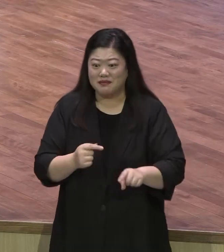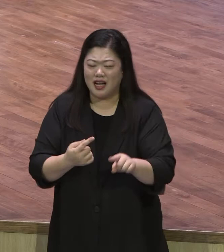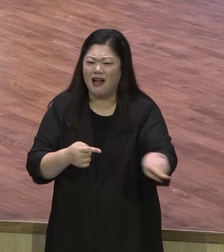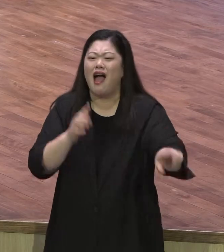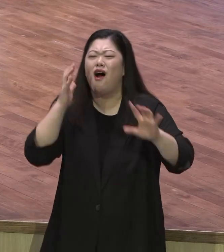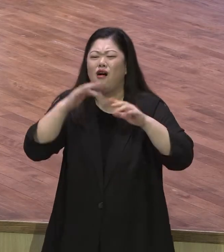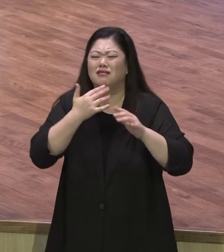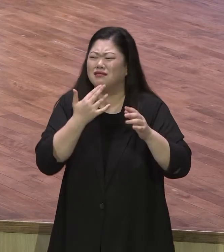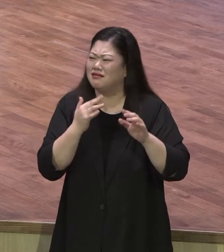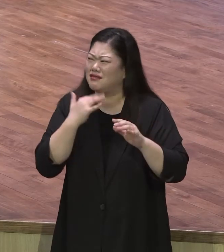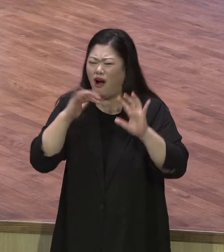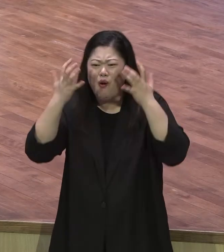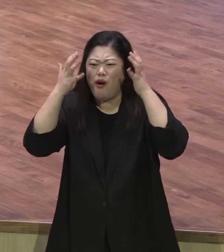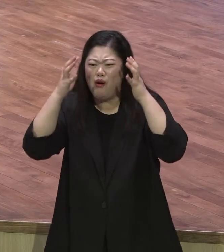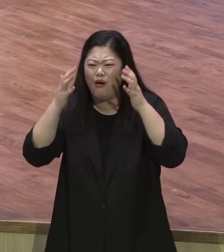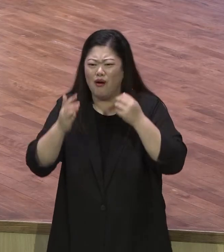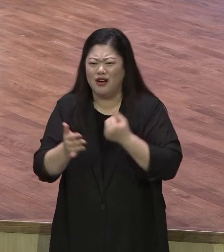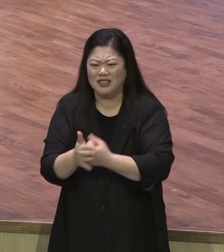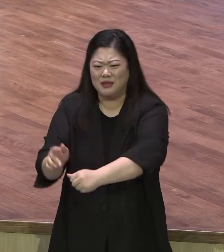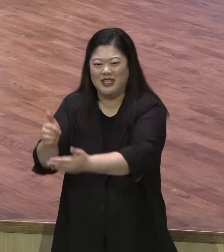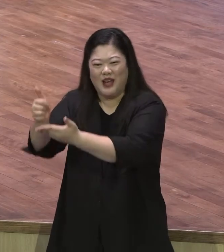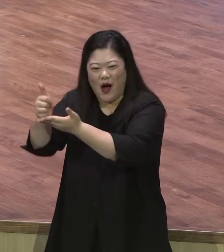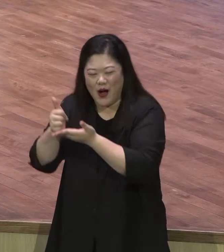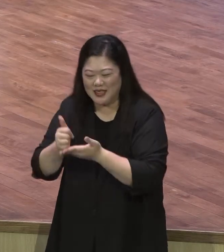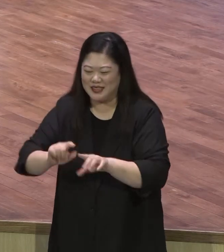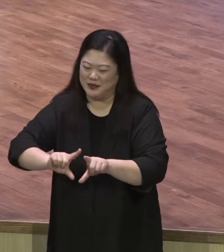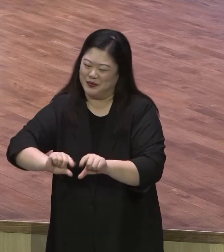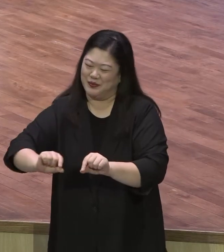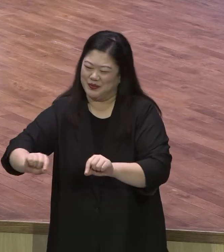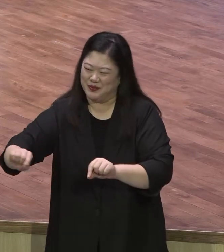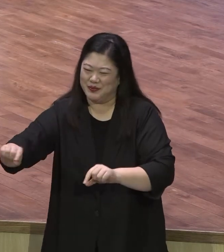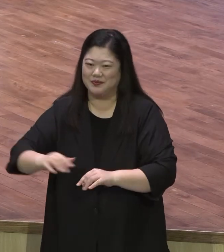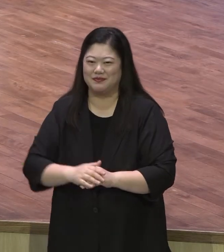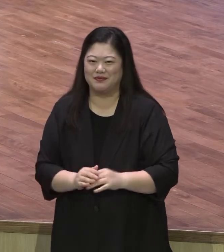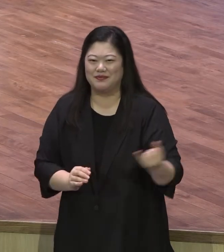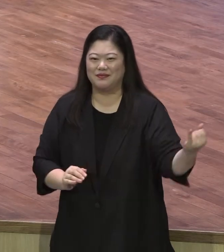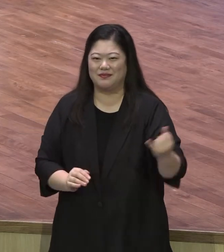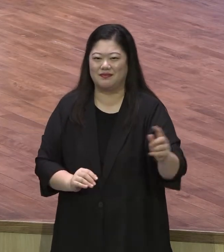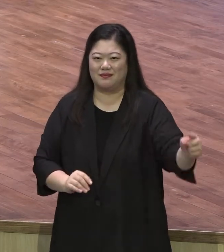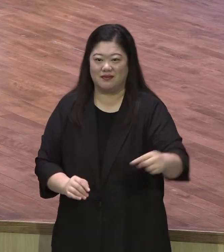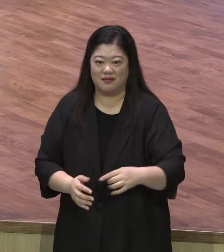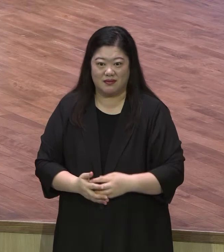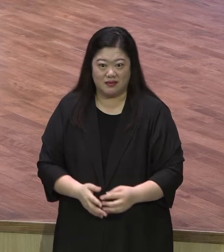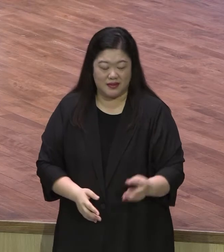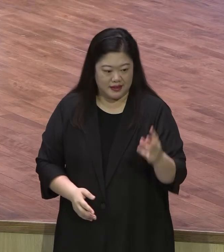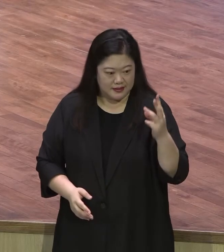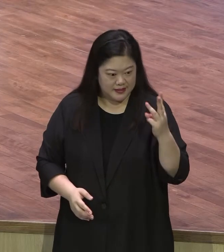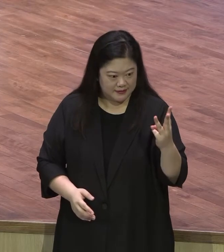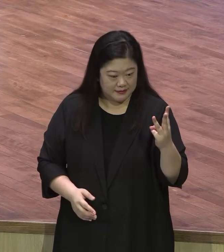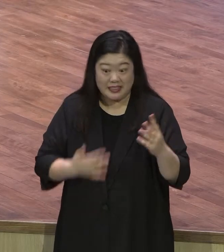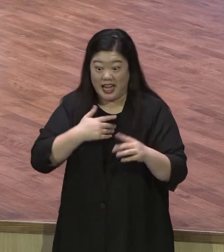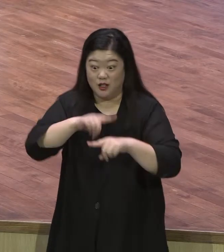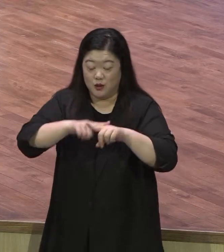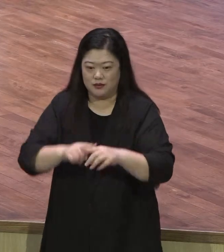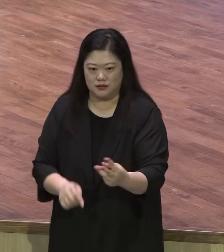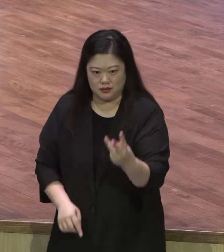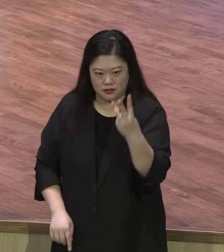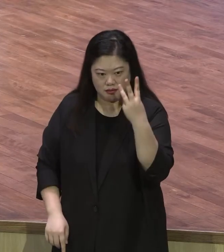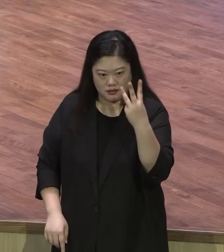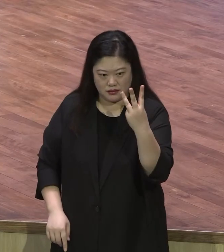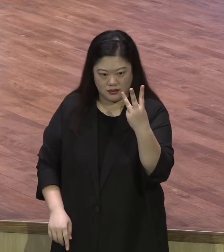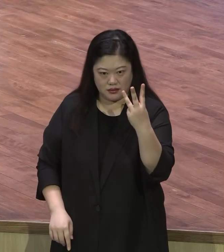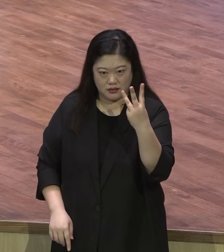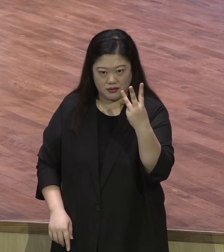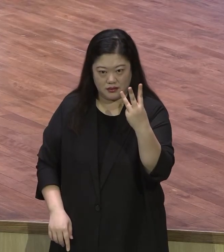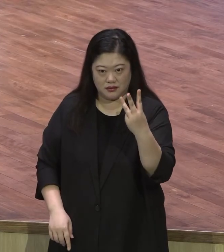채취해 놓으니까 그 가지 막 불러요 손님 가고 나서 그랬어요 내가 요렇게 딱 손님 있을 때 말